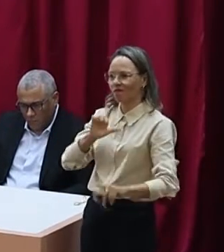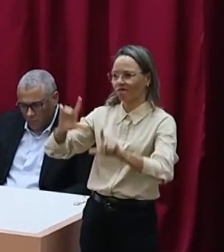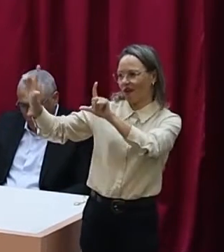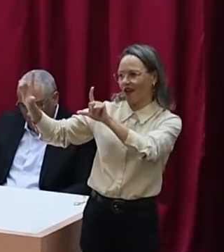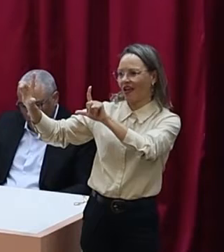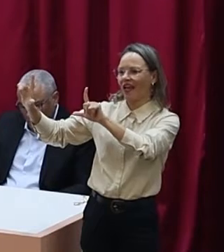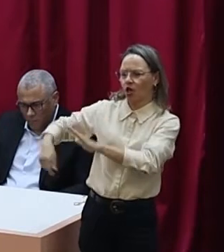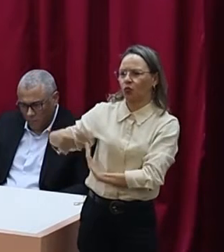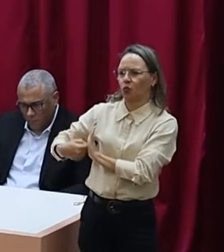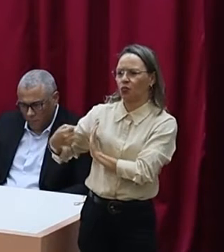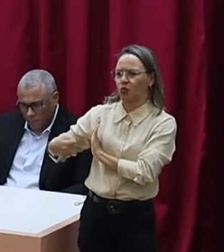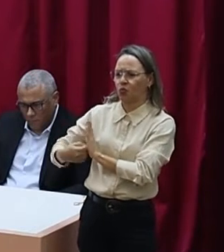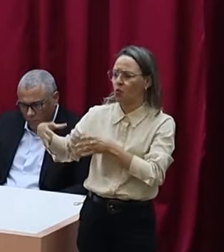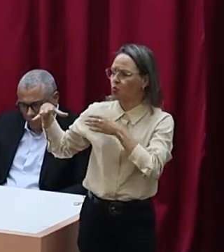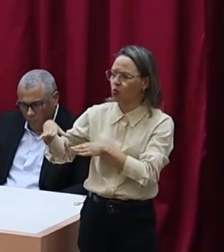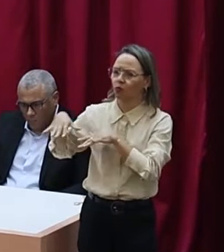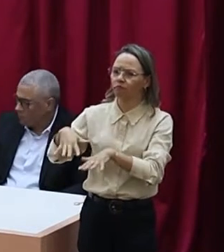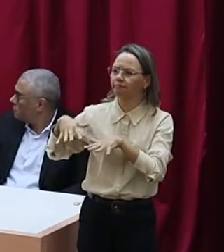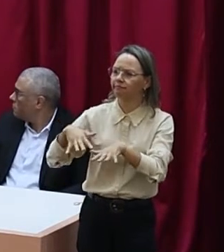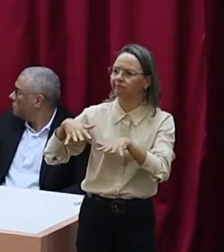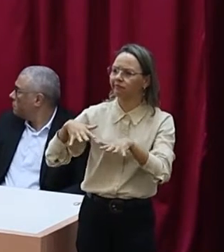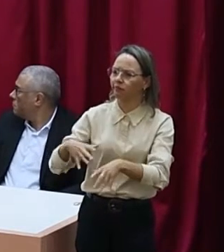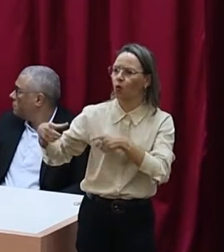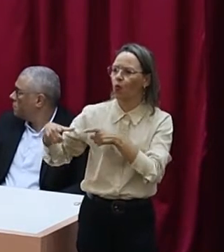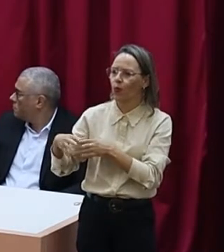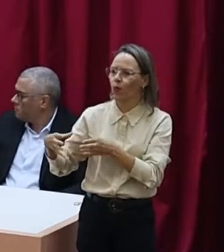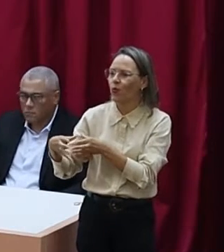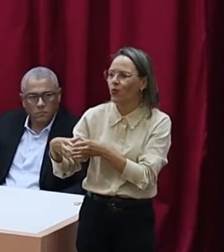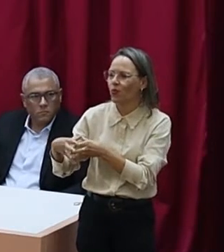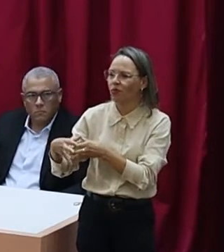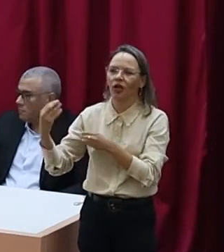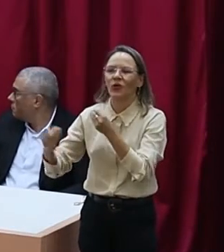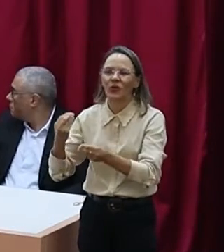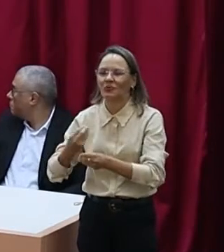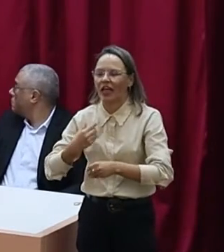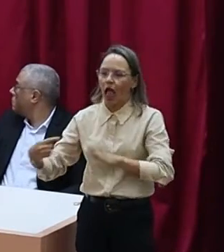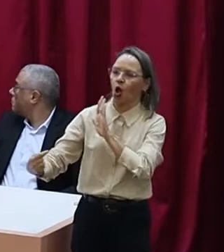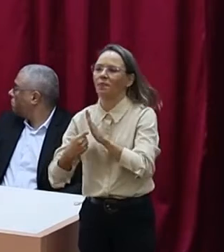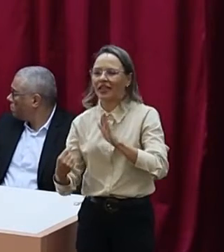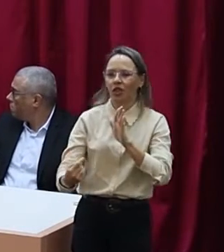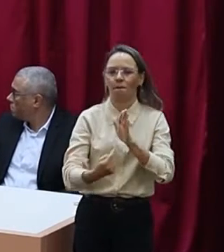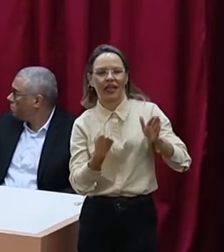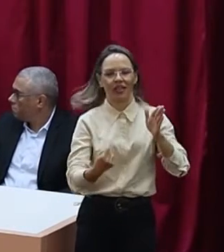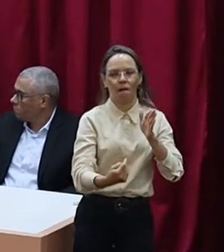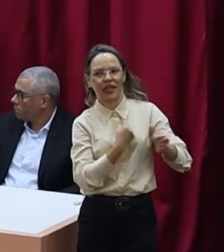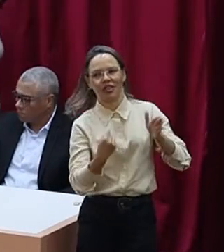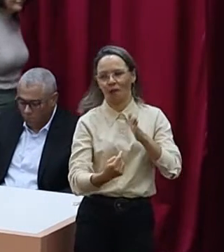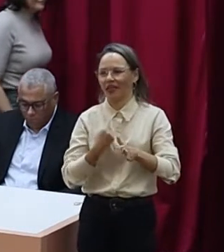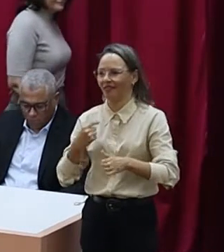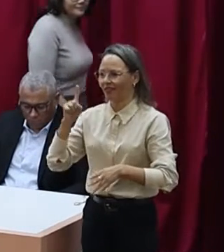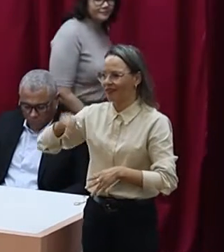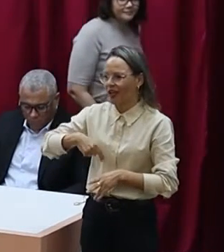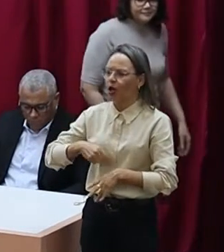próprios ativistas, né, que vão usar, né, essa expressão não seria interrompida vira um mote aí da campanha, né? Então